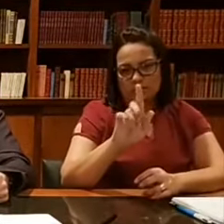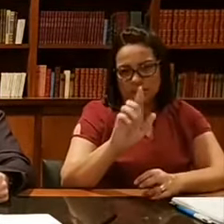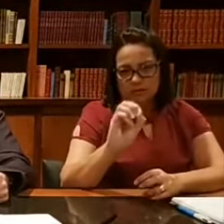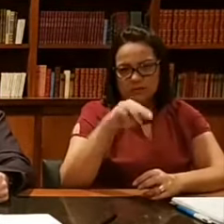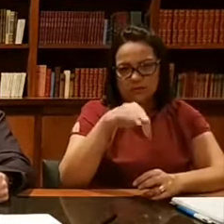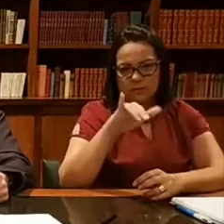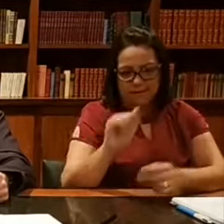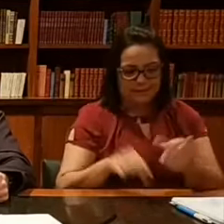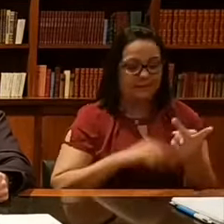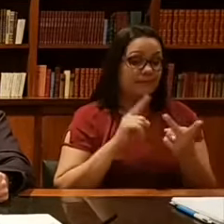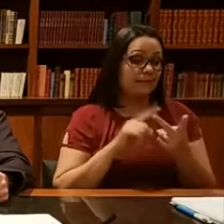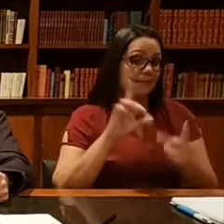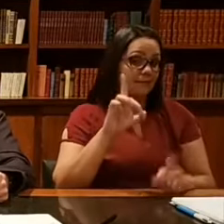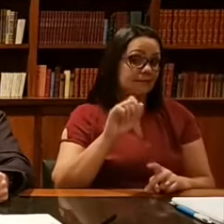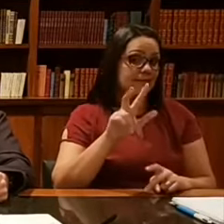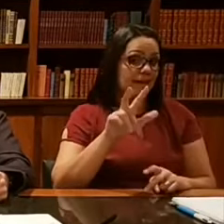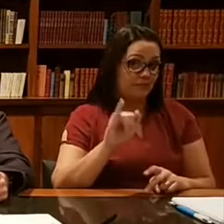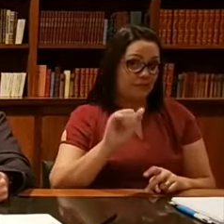solícitos nessa